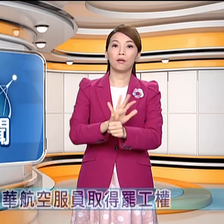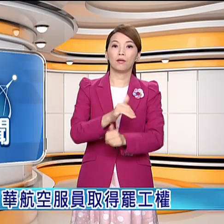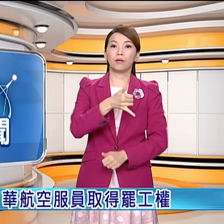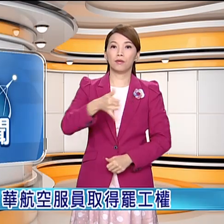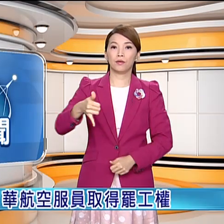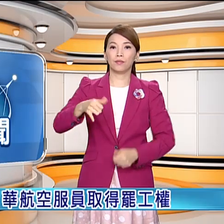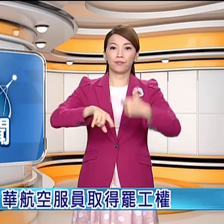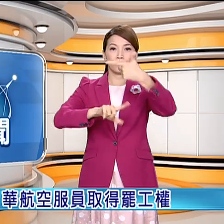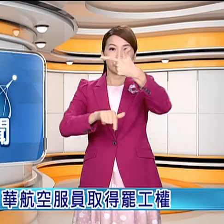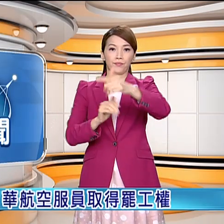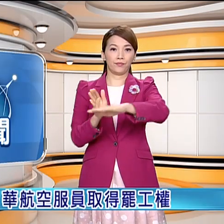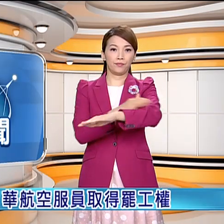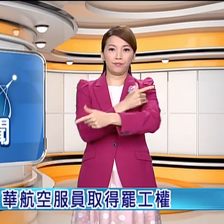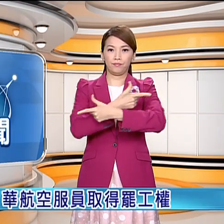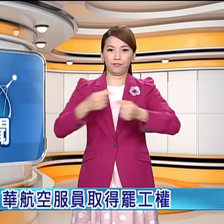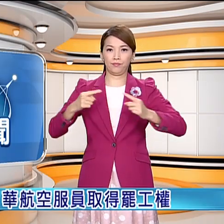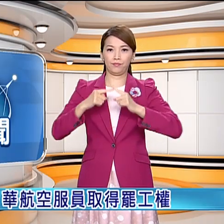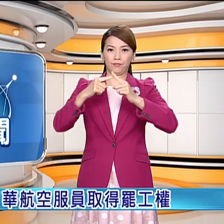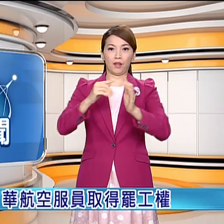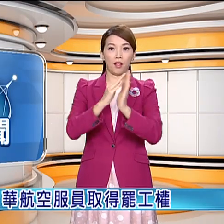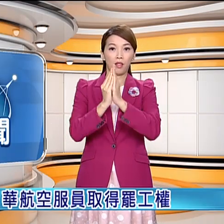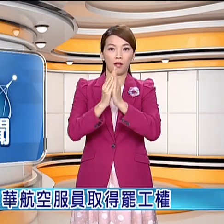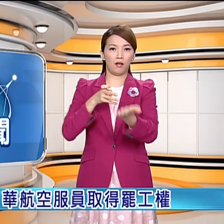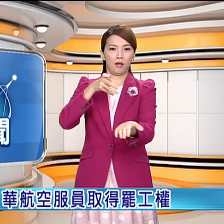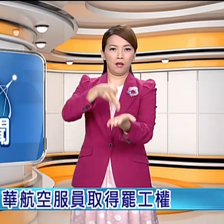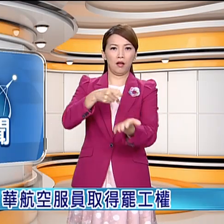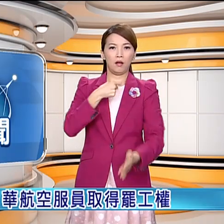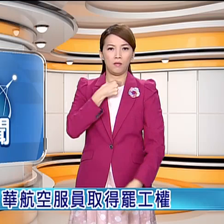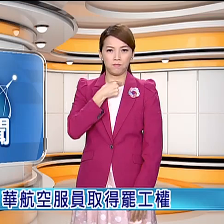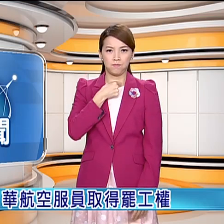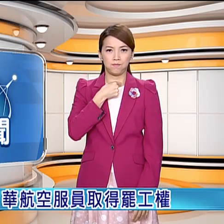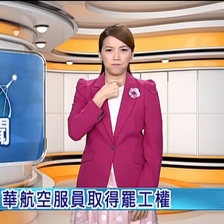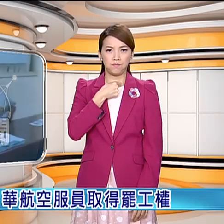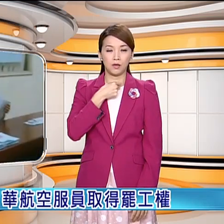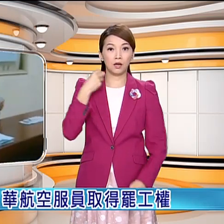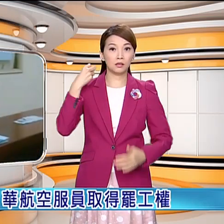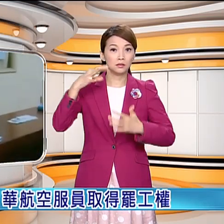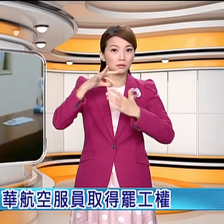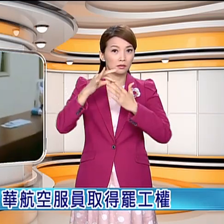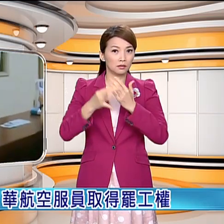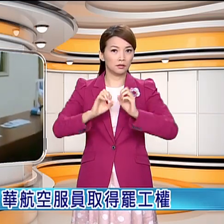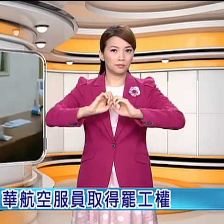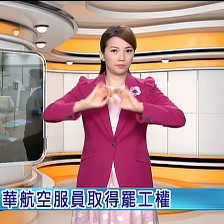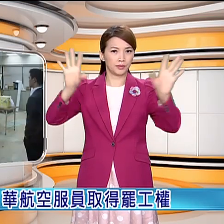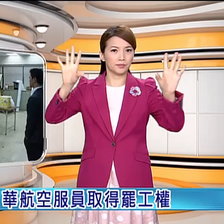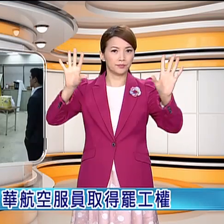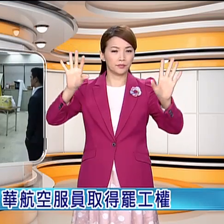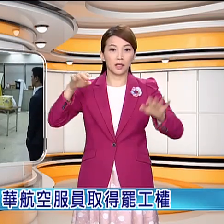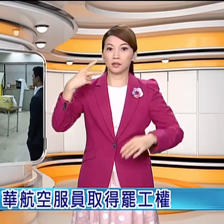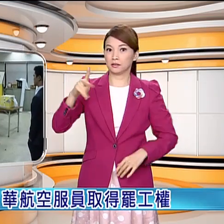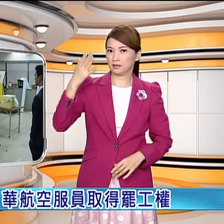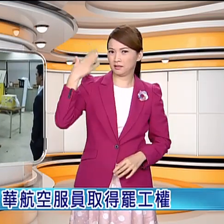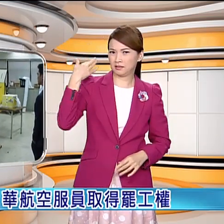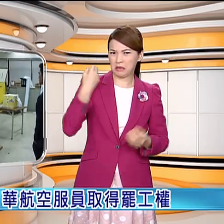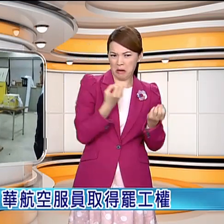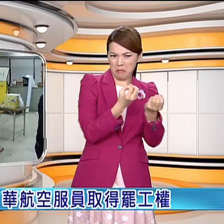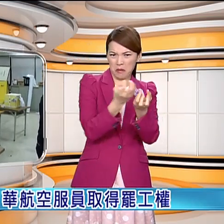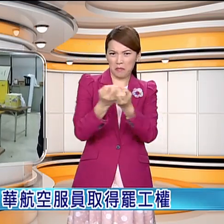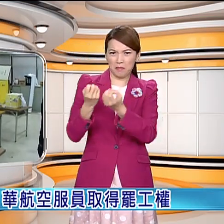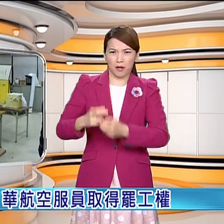航实施空服员6月起要到桃园报到的新规定，导致华航跟员工多年的劳